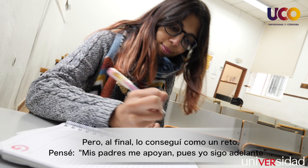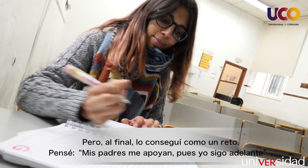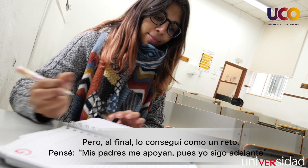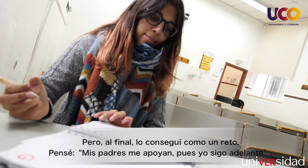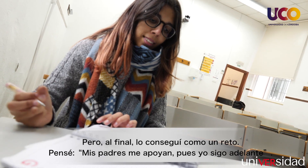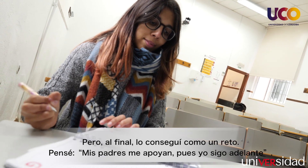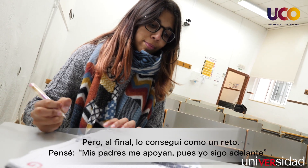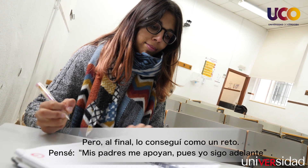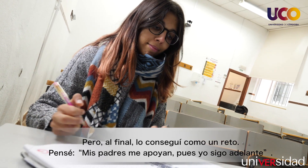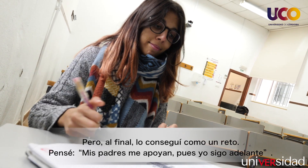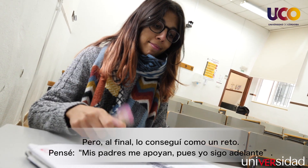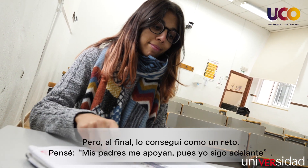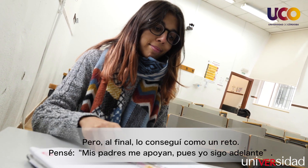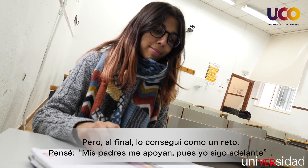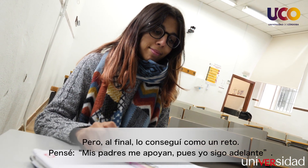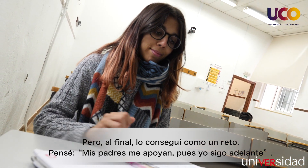mira, mis padres me apoyan, pues yo sigo para adelante.